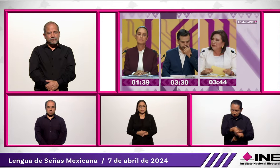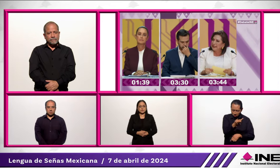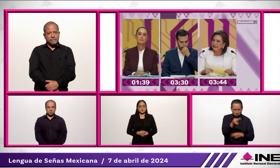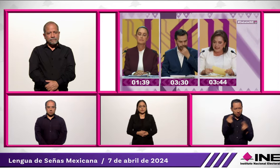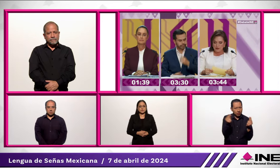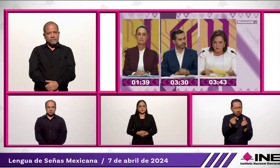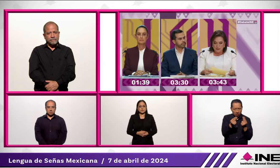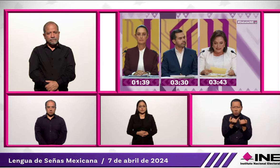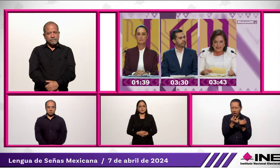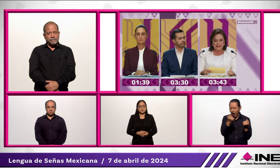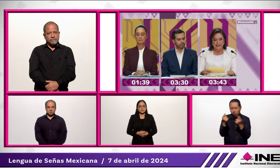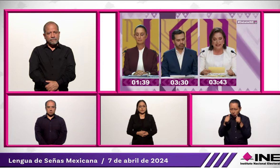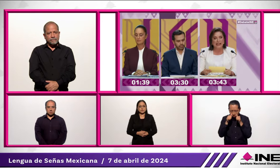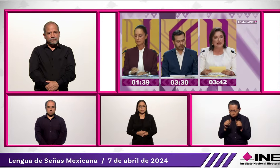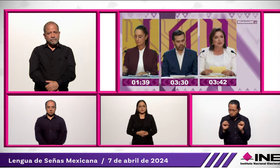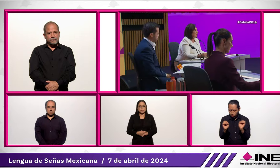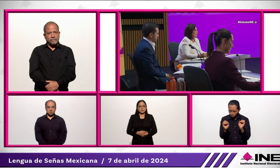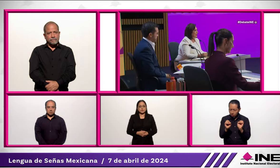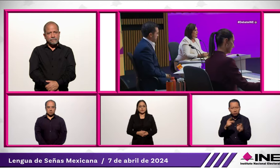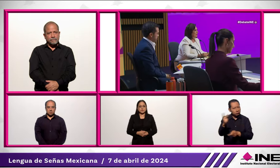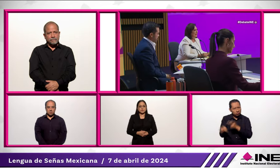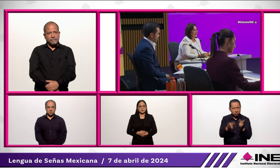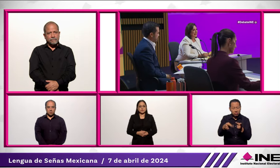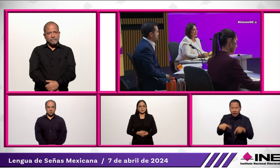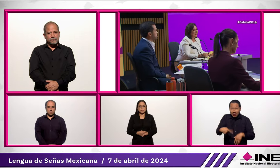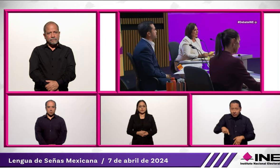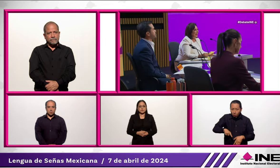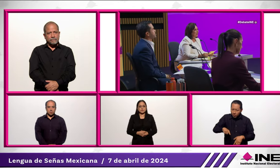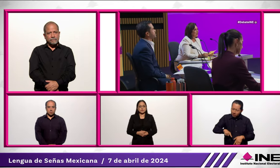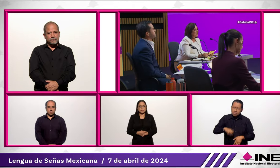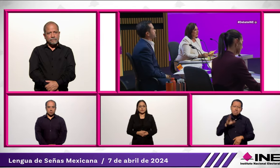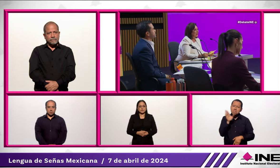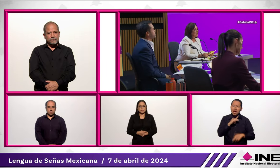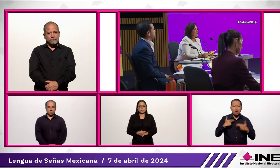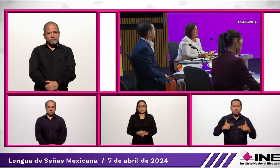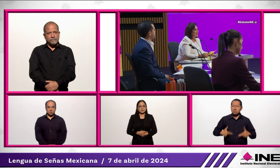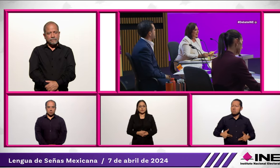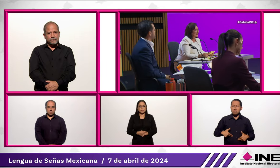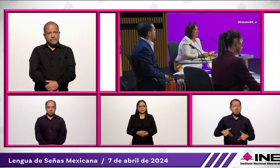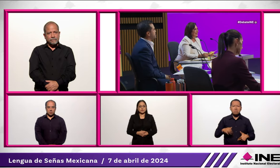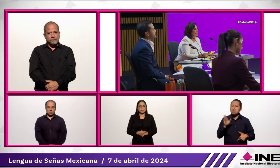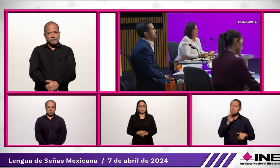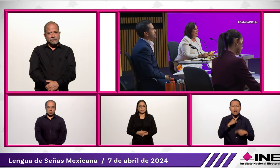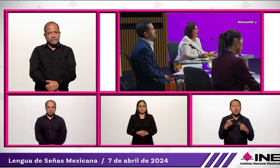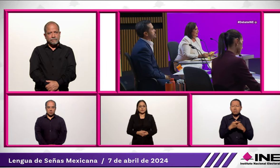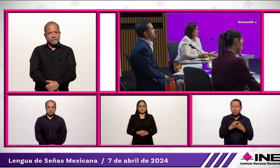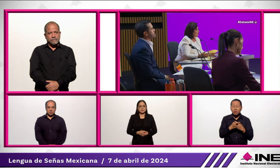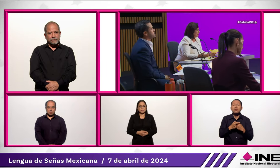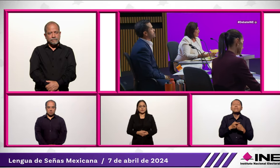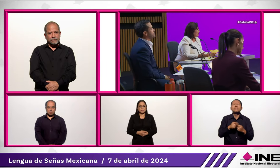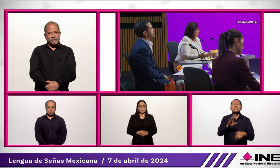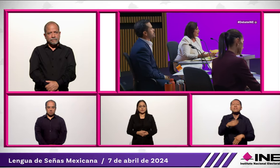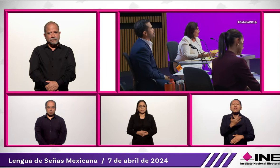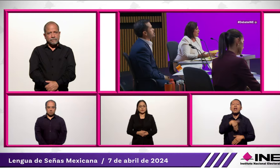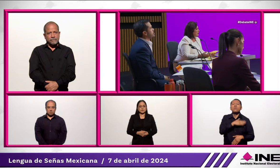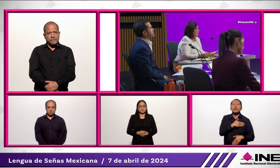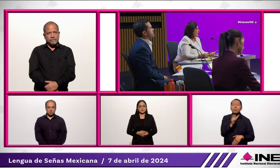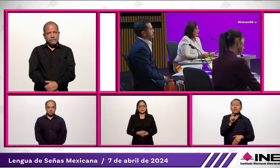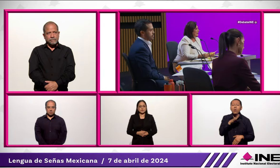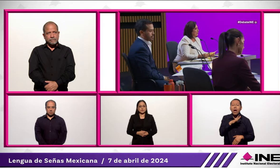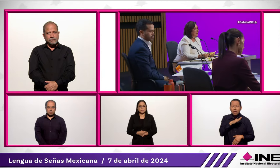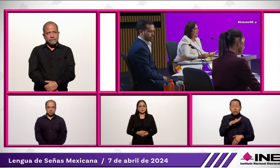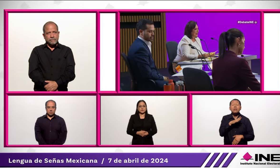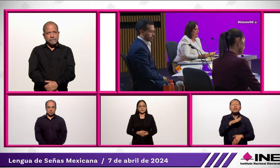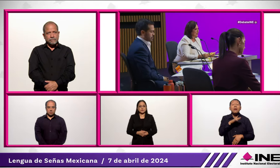cosas más inhumanas que ha hecho este gobierno. Claudia, cuando estuvieron los manifestantes de los papás de los niños